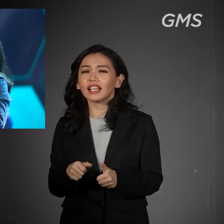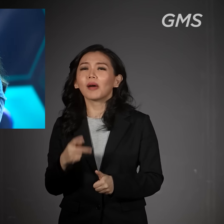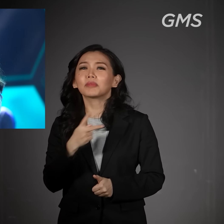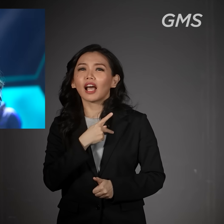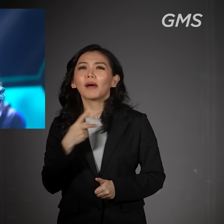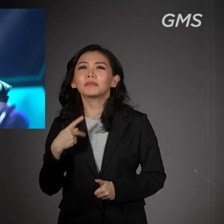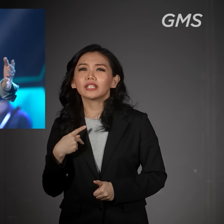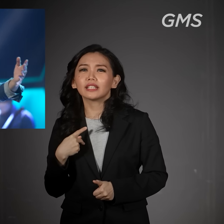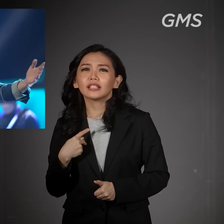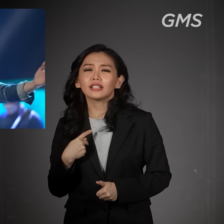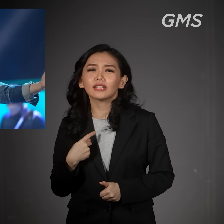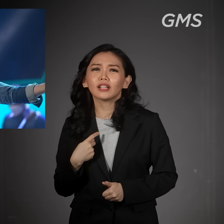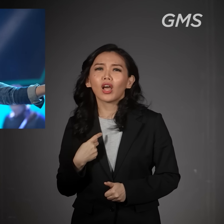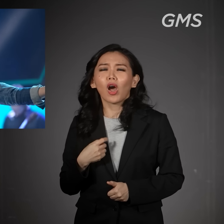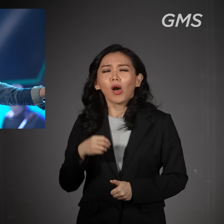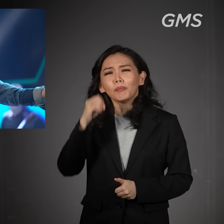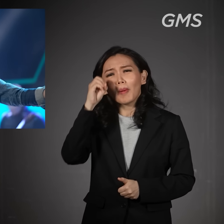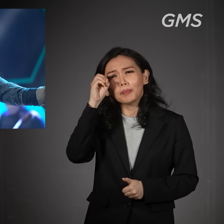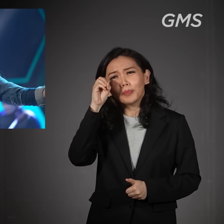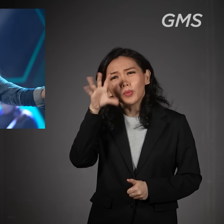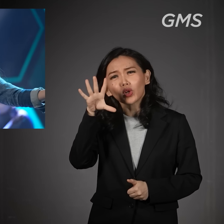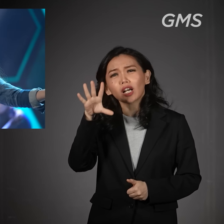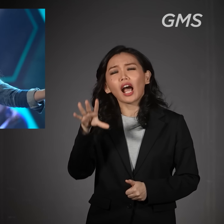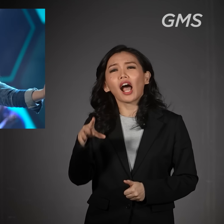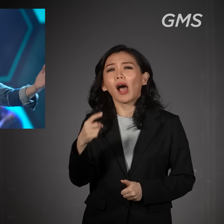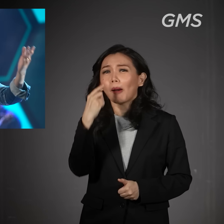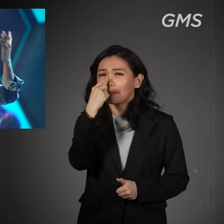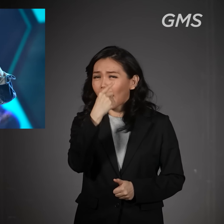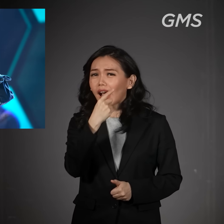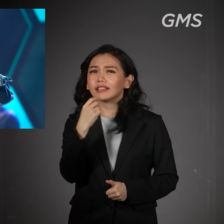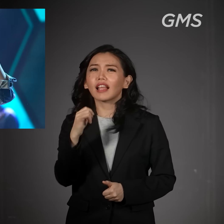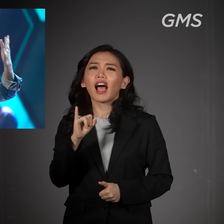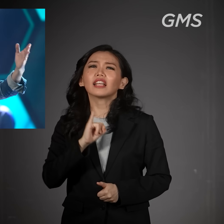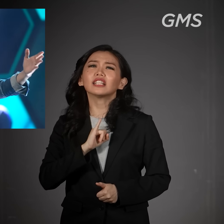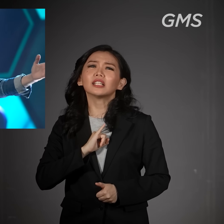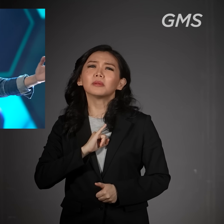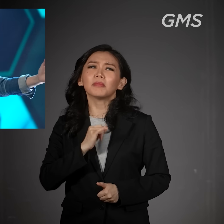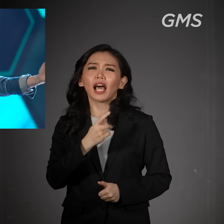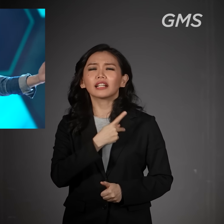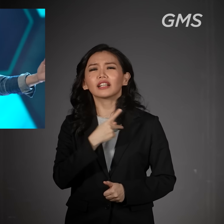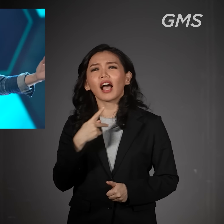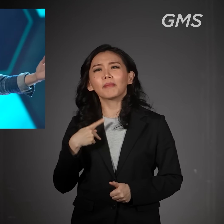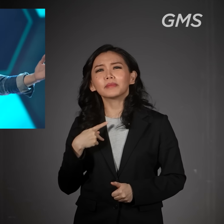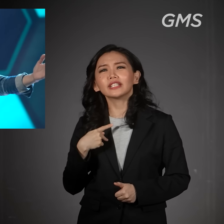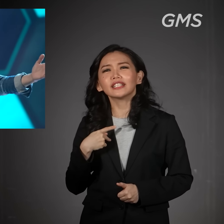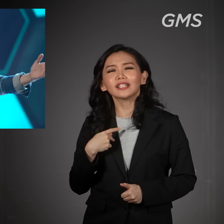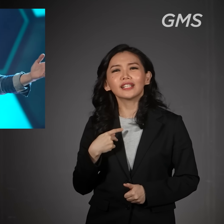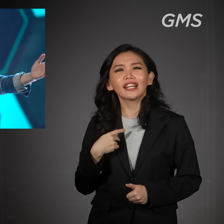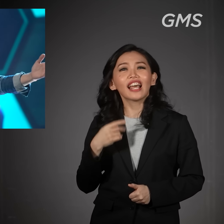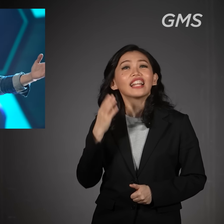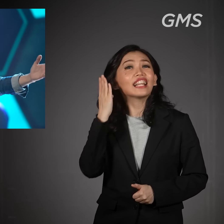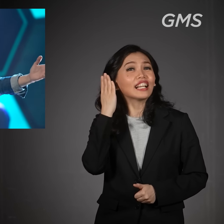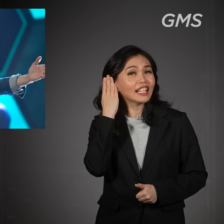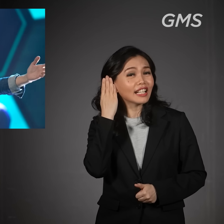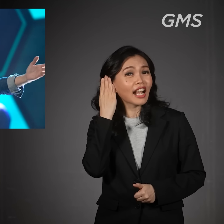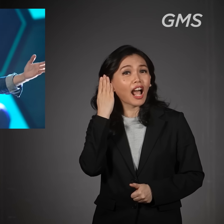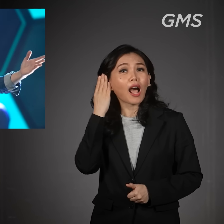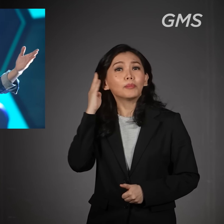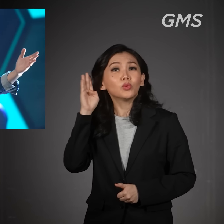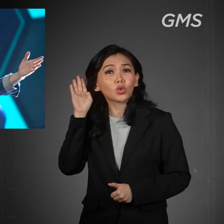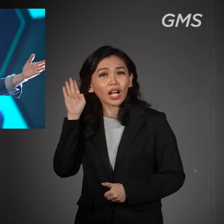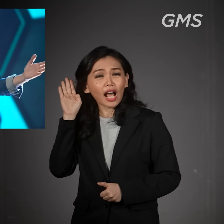membuka mata iman kami, membuka telinga kami mendengar suara-Mu.